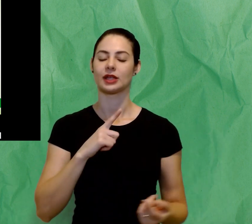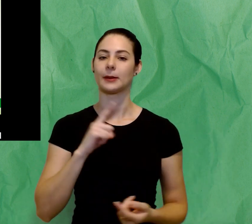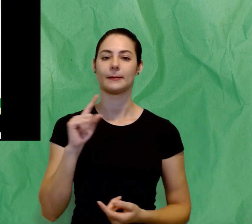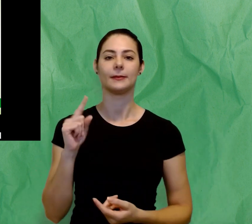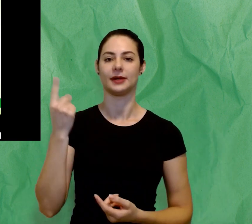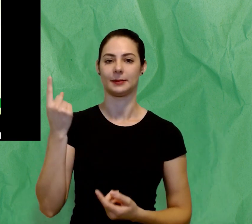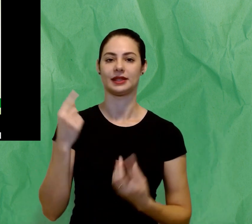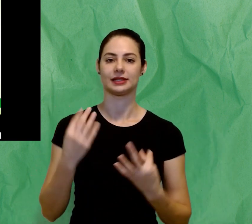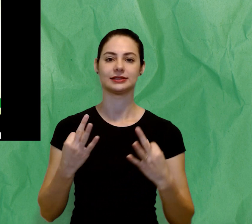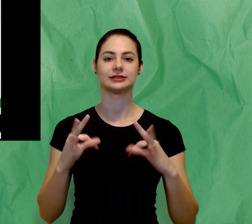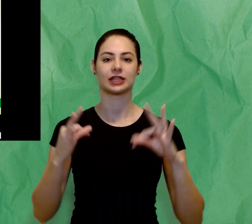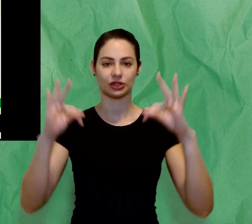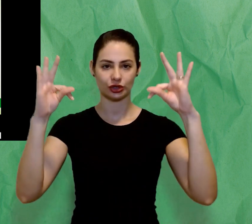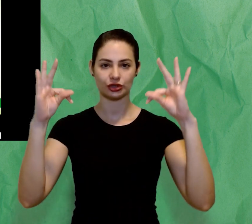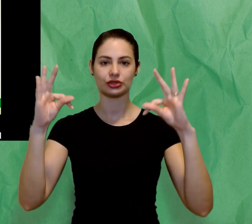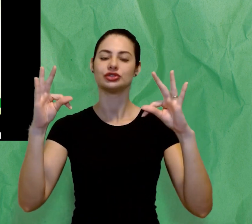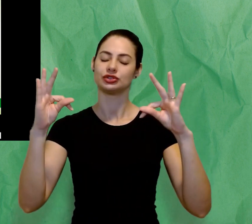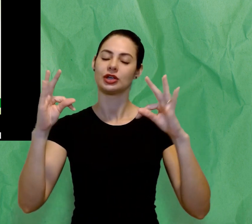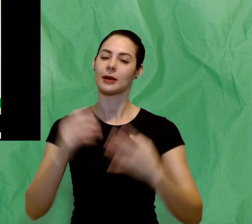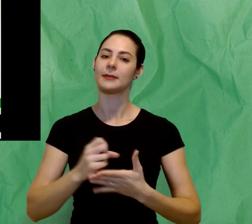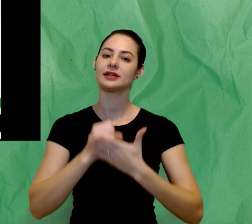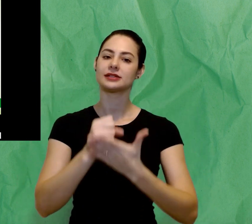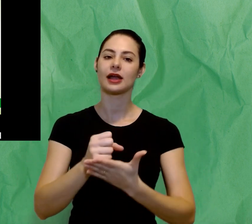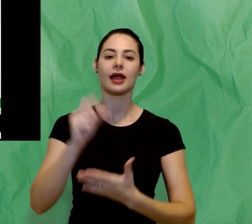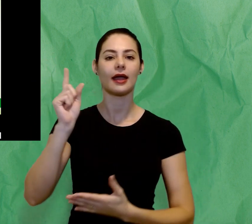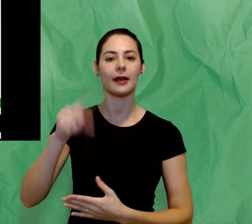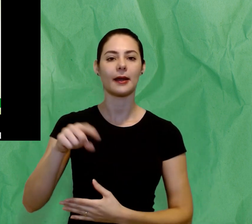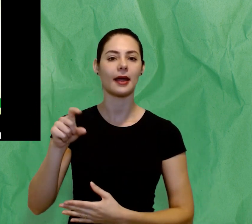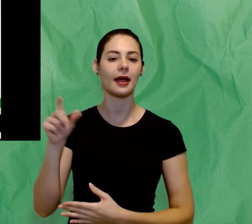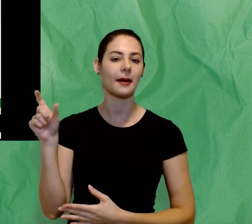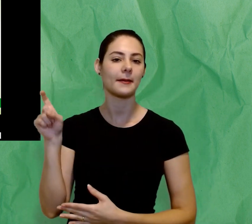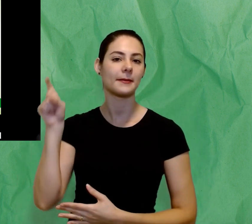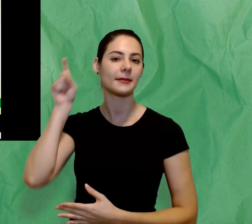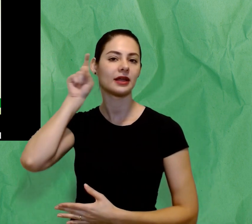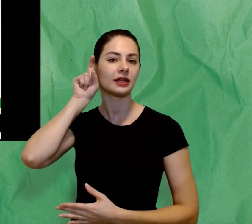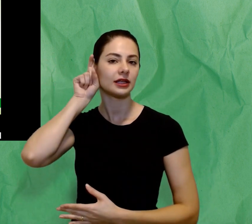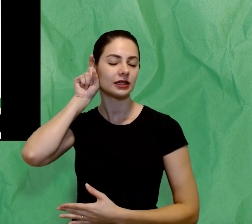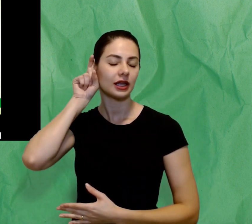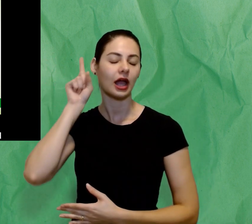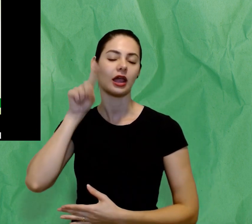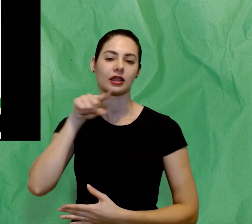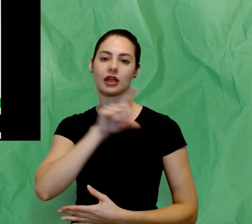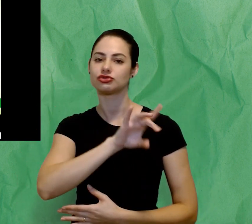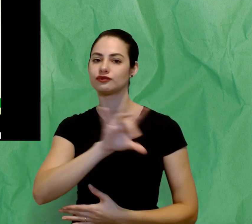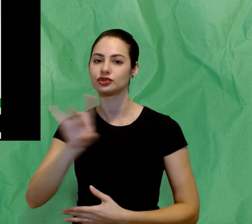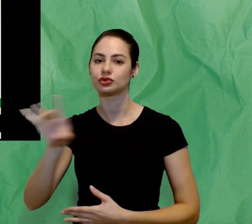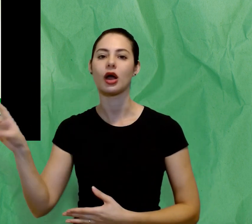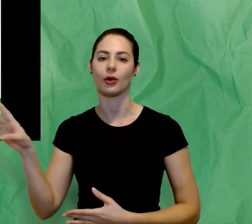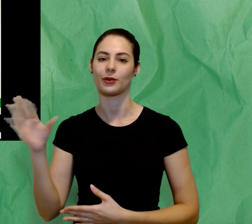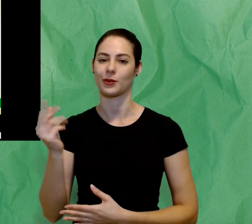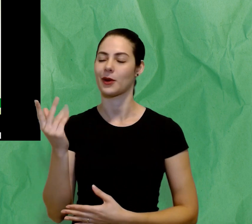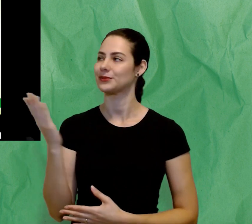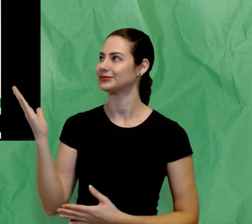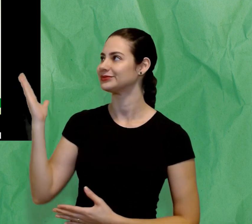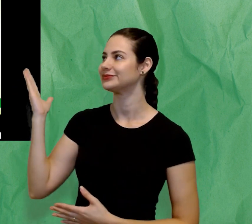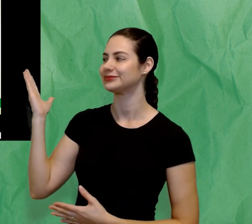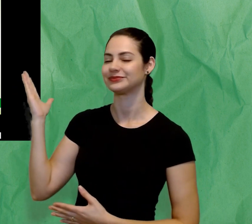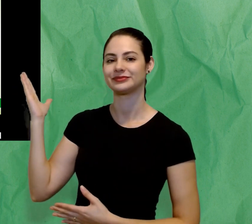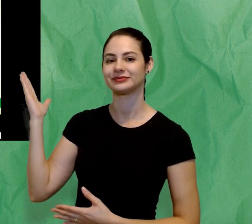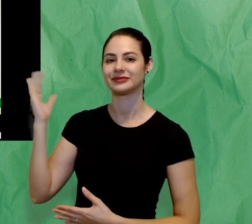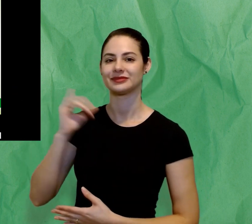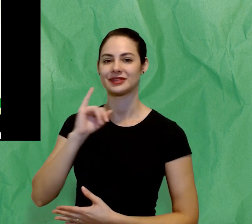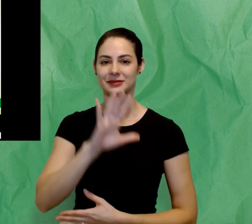primeira tecnologia apresentada são os aparelhos de amplificação sonora individual, como representado na imagem.